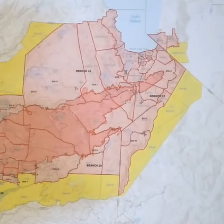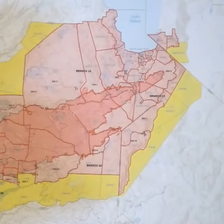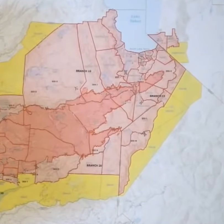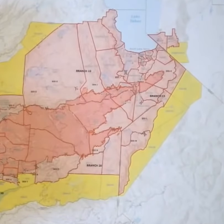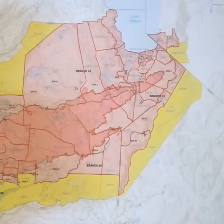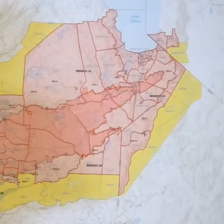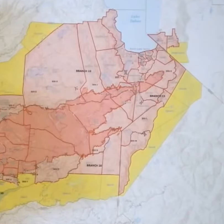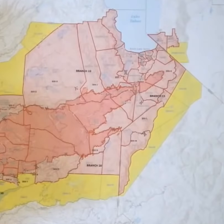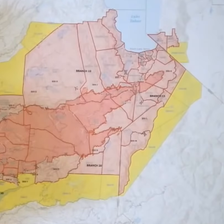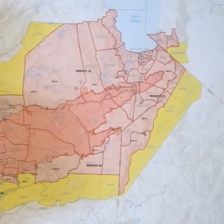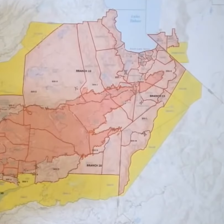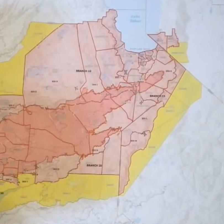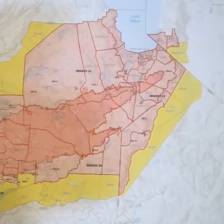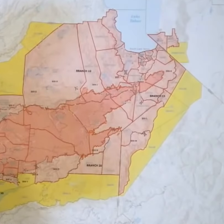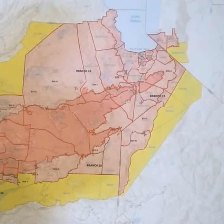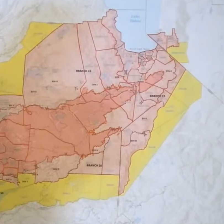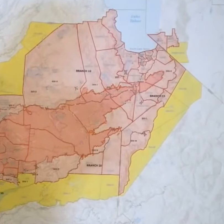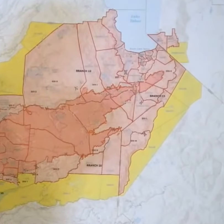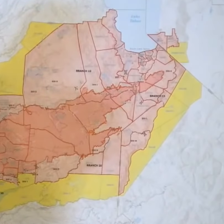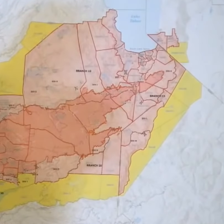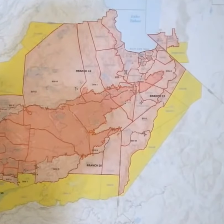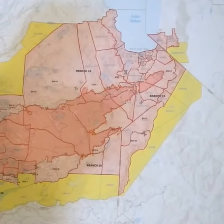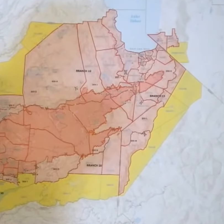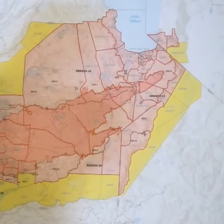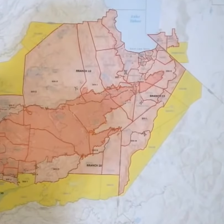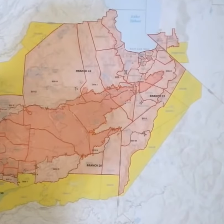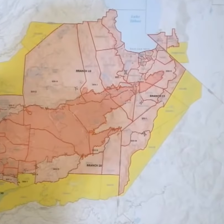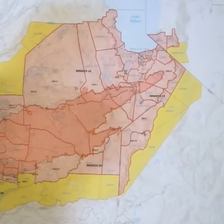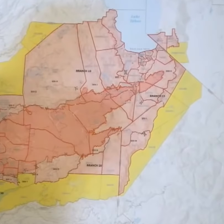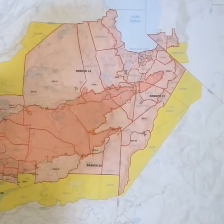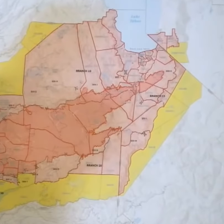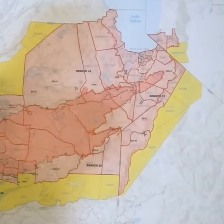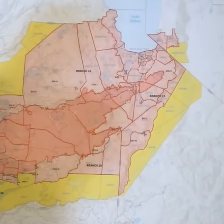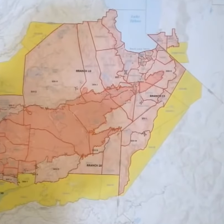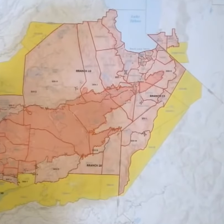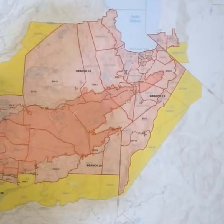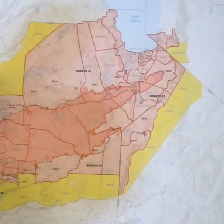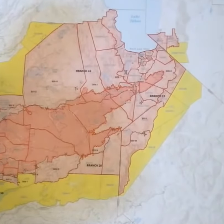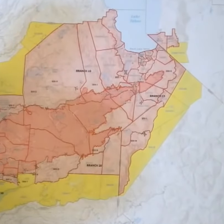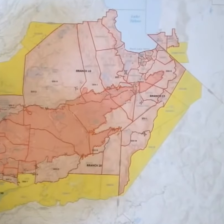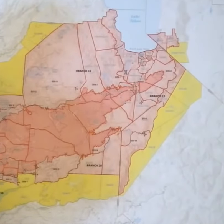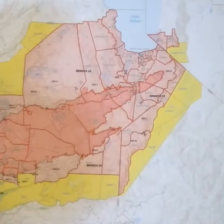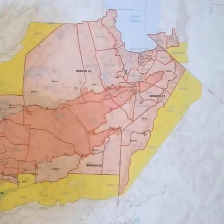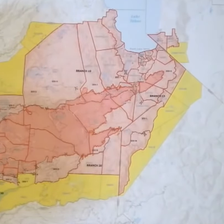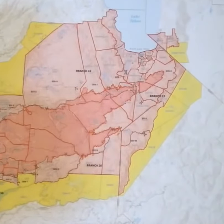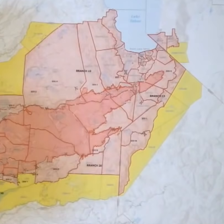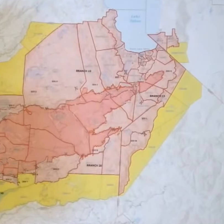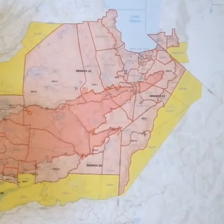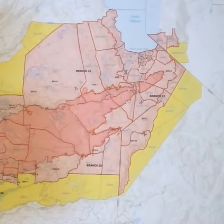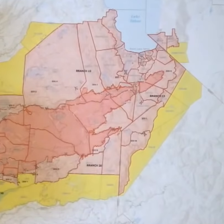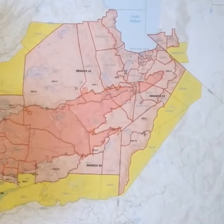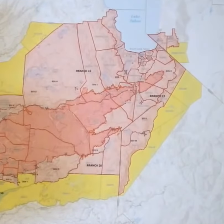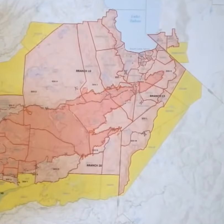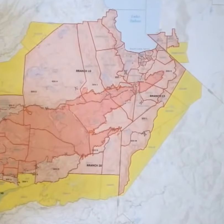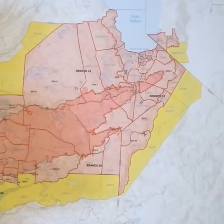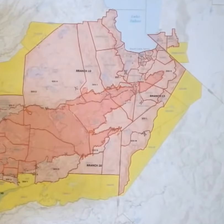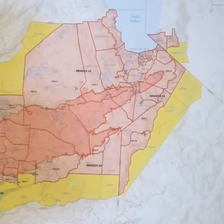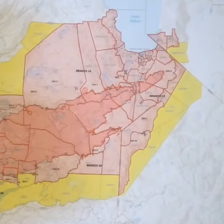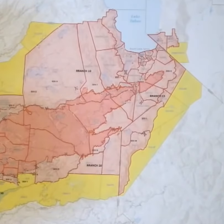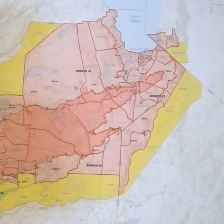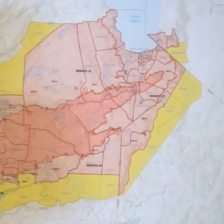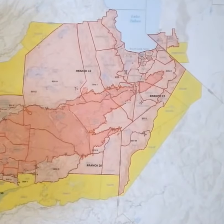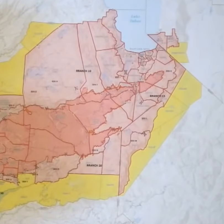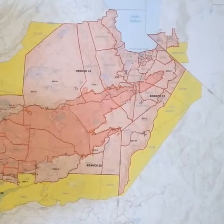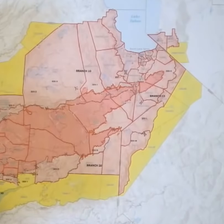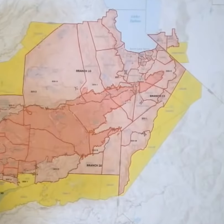la comunidad. Hoy, al oeste de Slide Park y al norte del 50, se ha cambiado a una